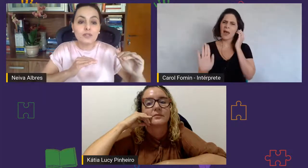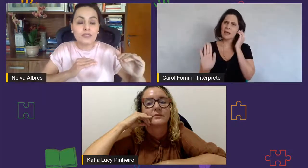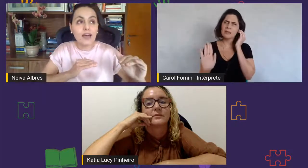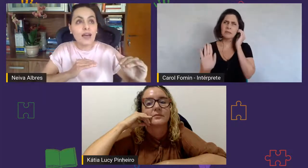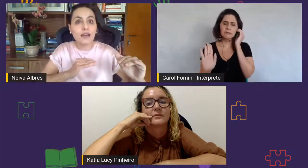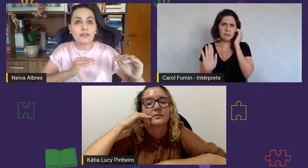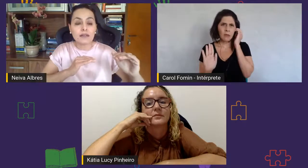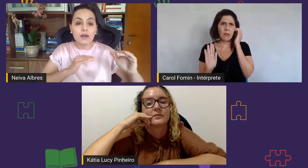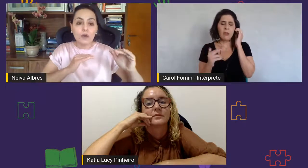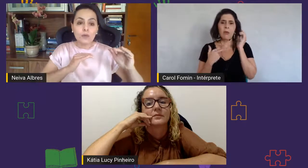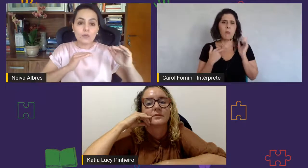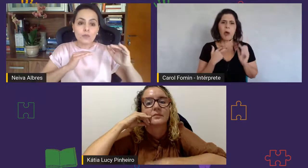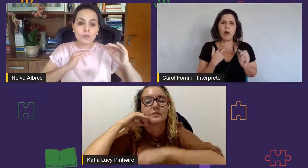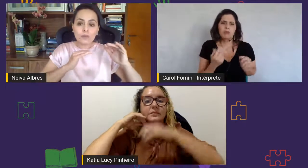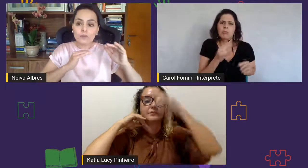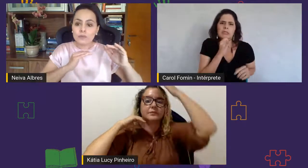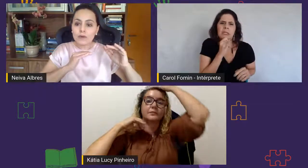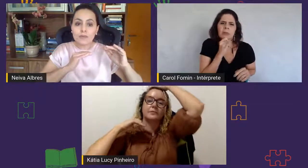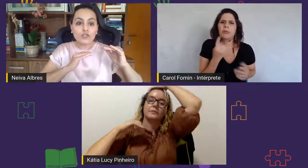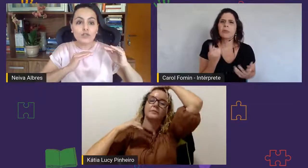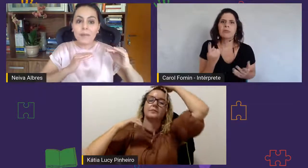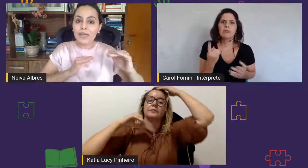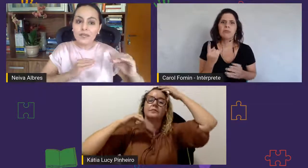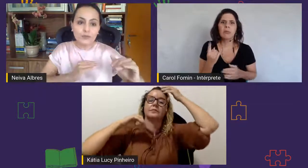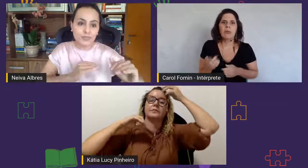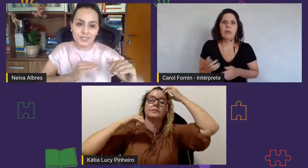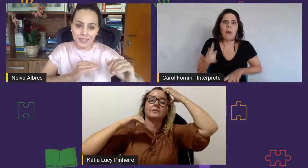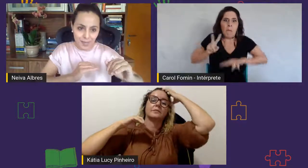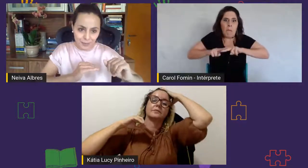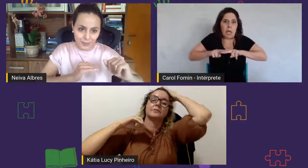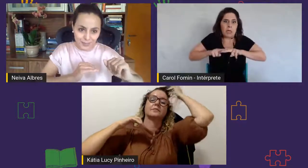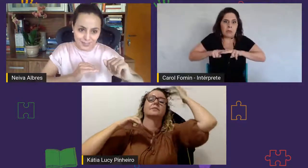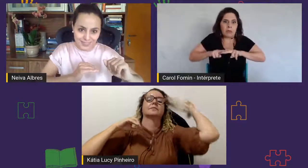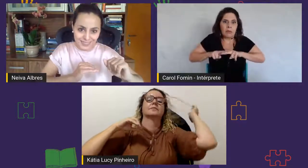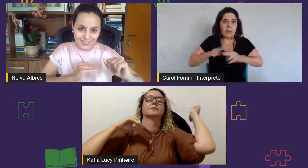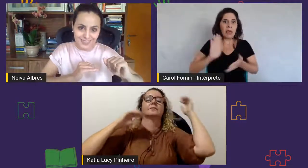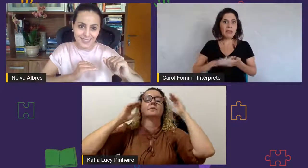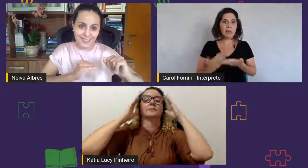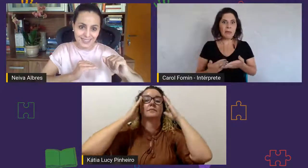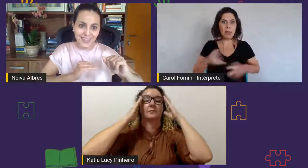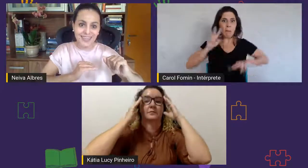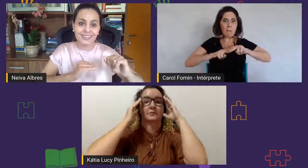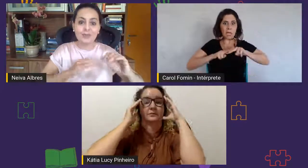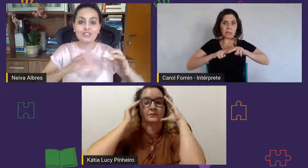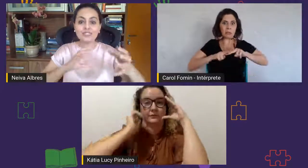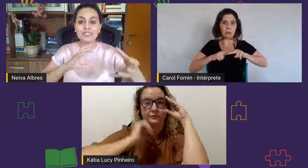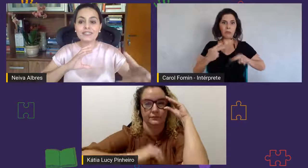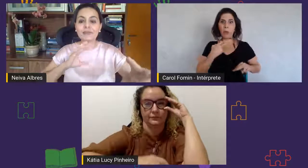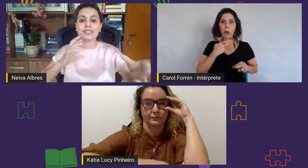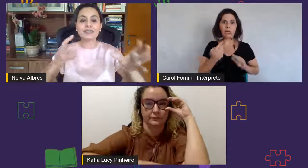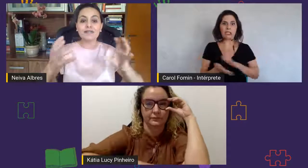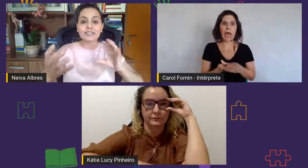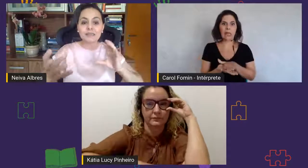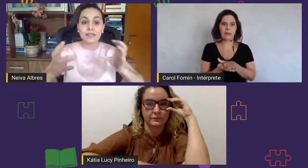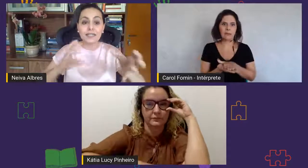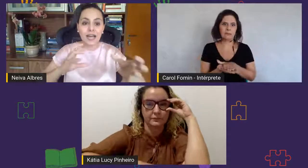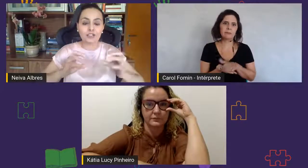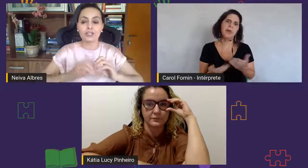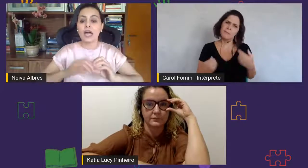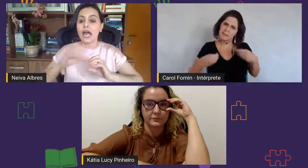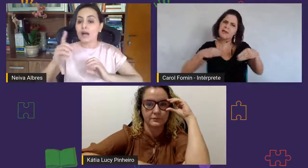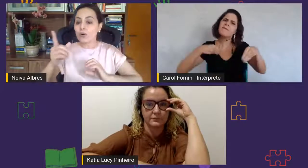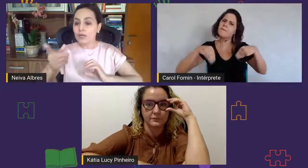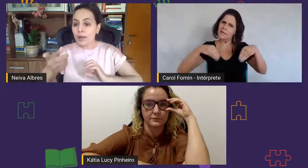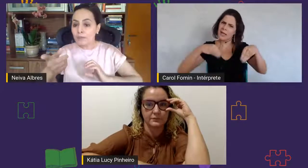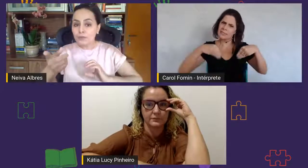se tornar um aprisionamento dos intérpretes, tá? Então, a gente tem que ter uma certa